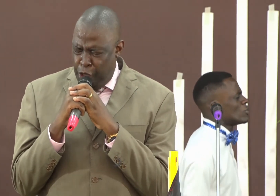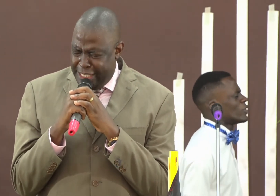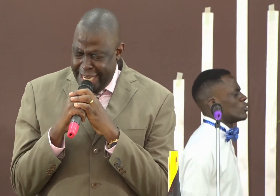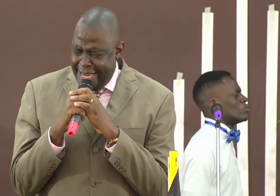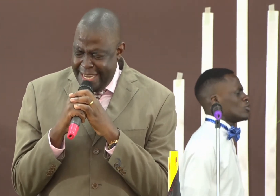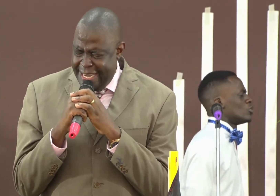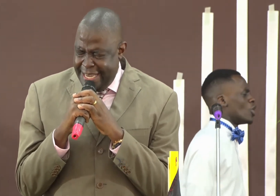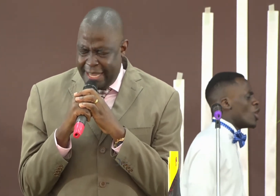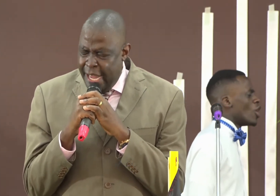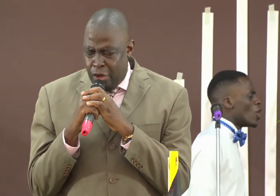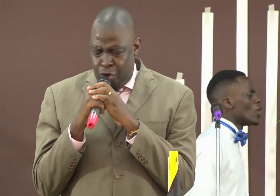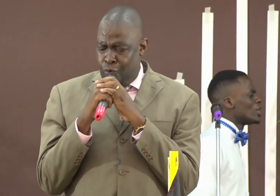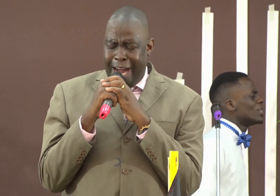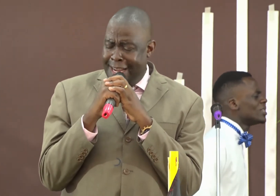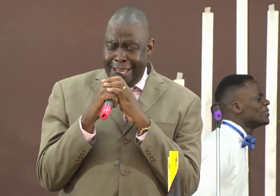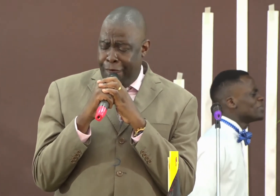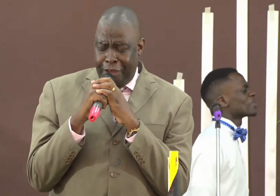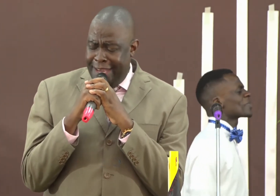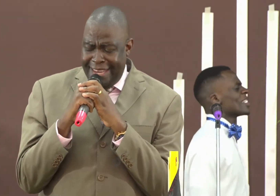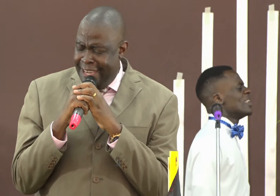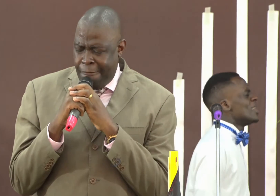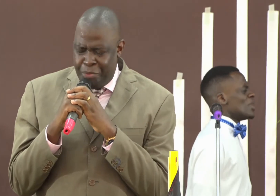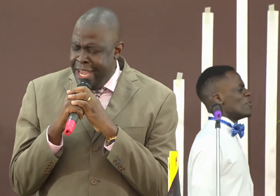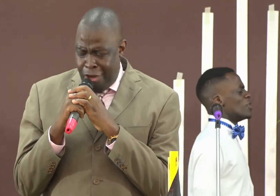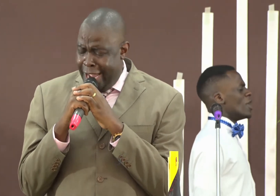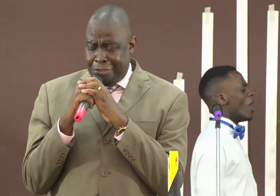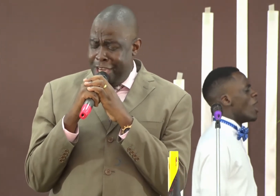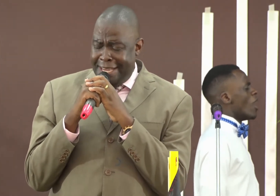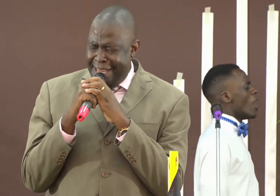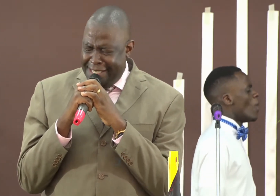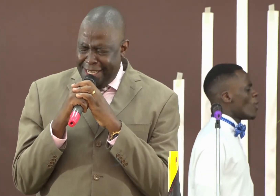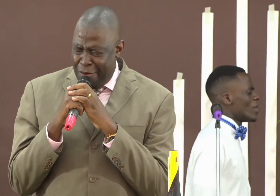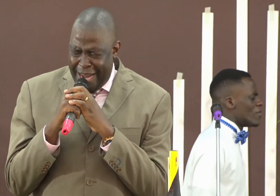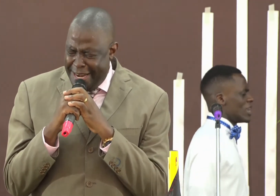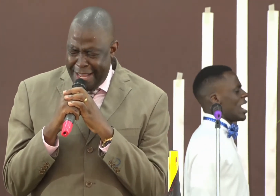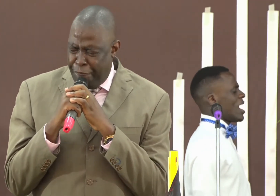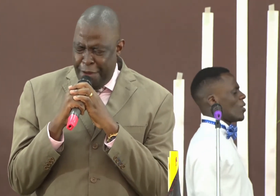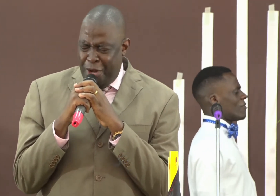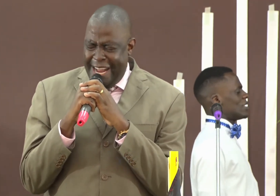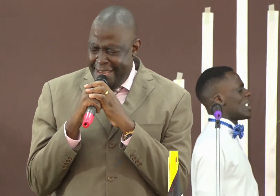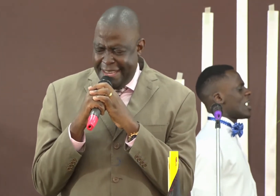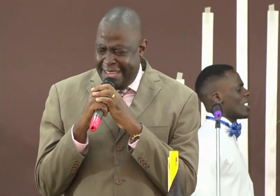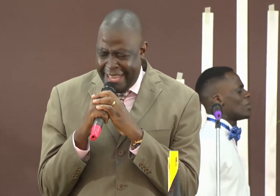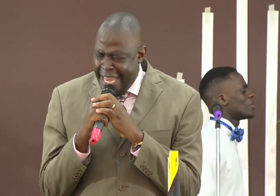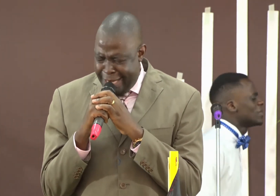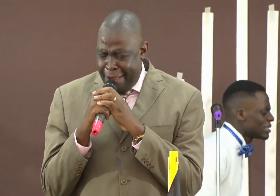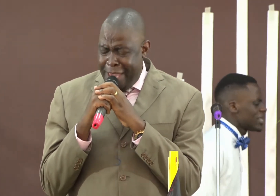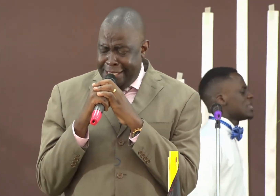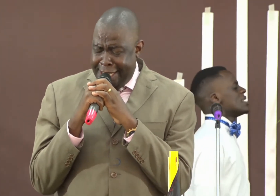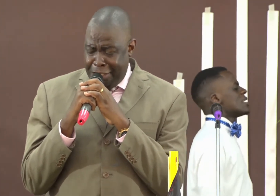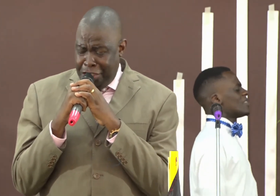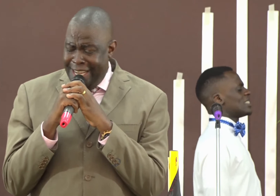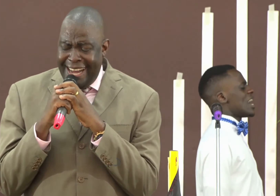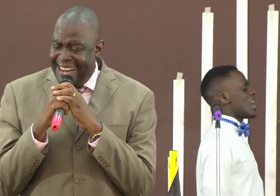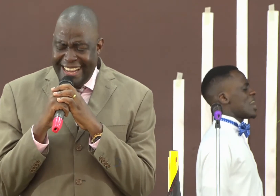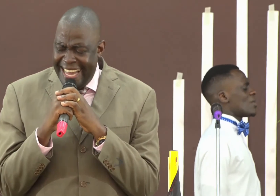Tuwarobo fuze Kukwangali afe Natu ingina januari ne februari Ni